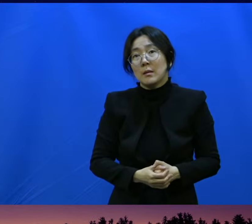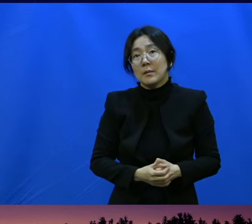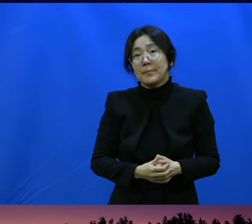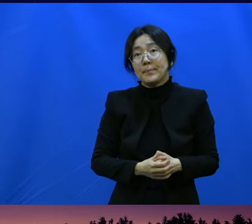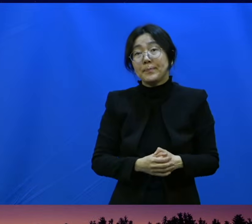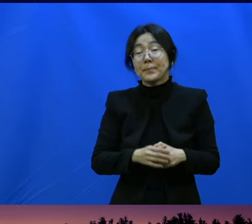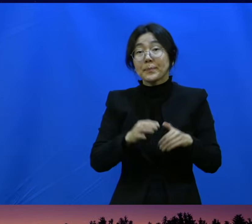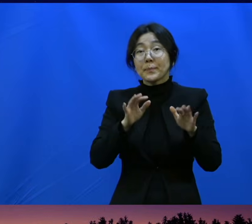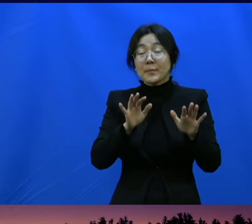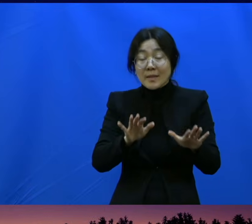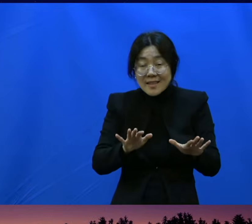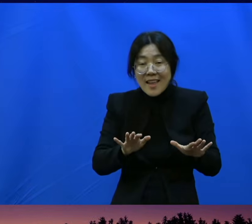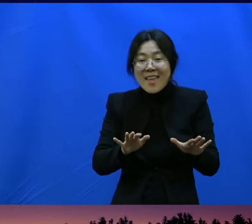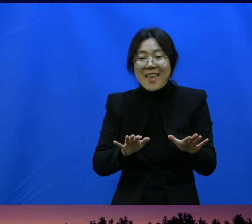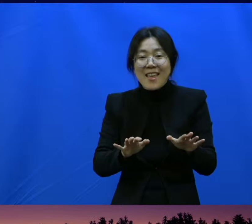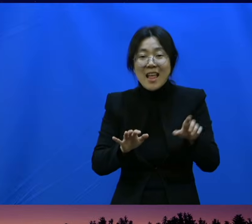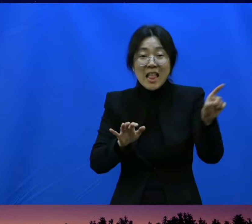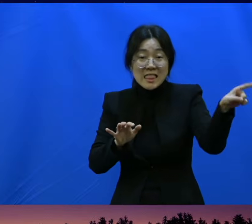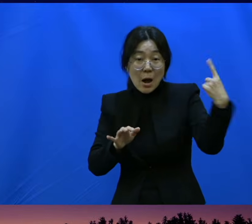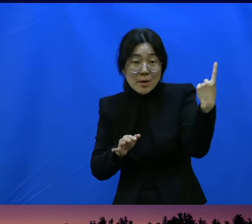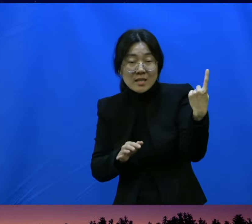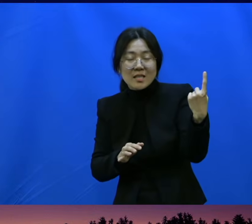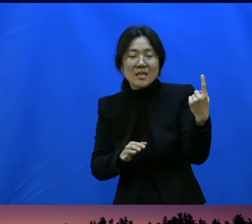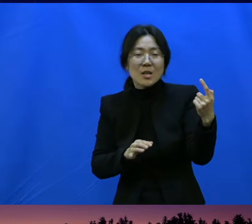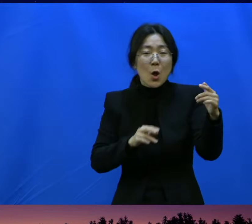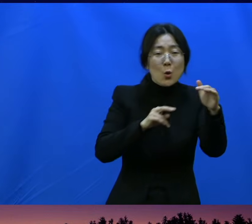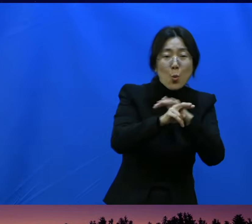도망자였습니다. 근데 하나님은 또 다른 계획을 가지고 계셨어요.